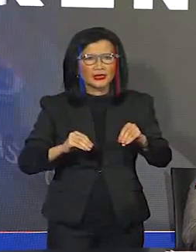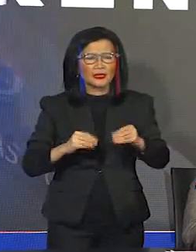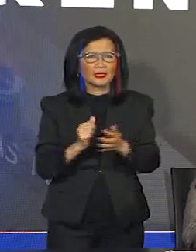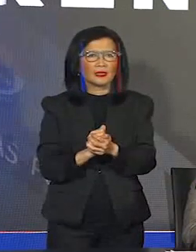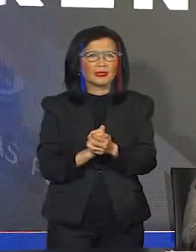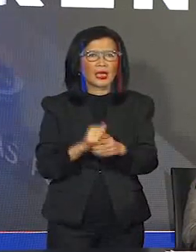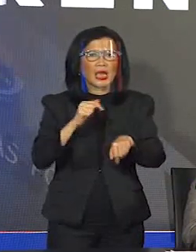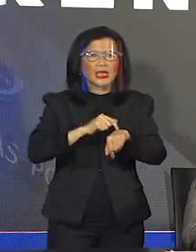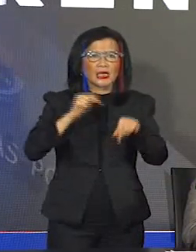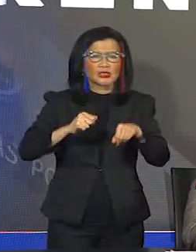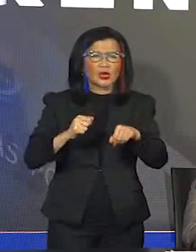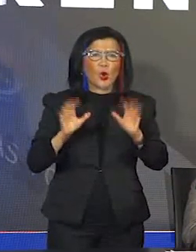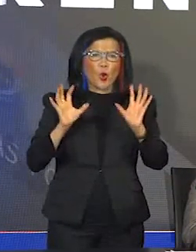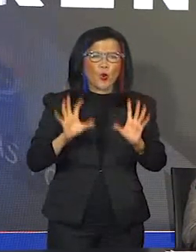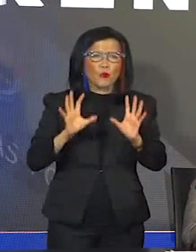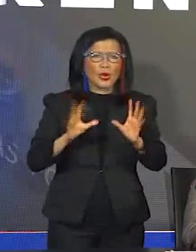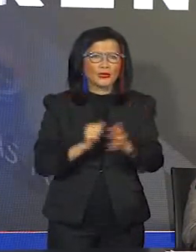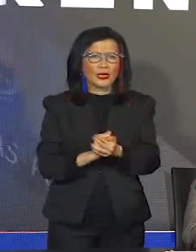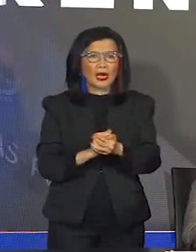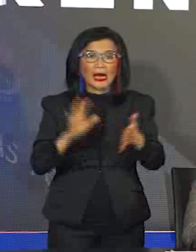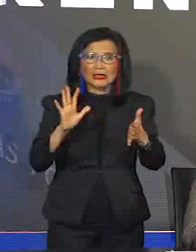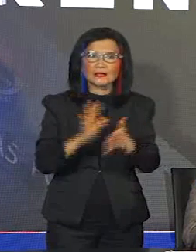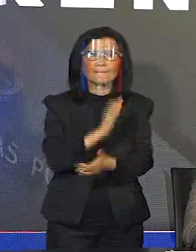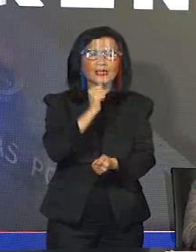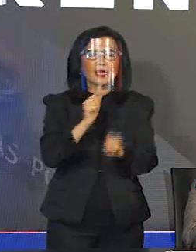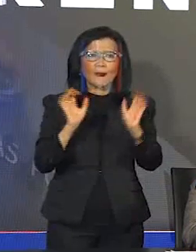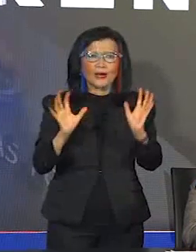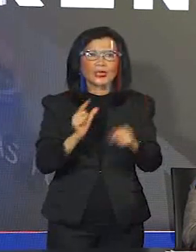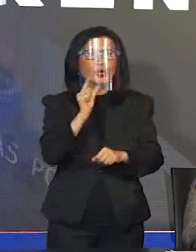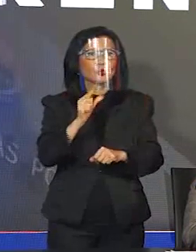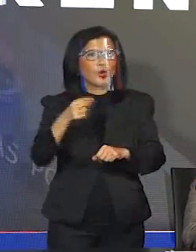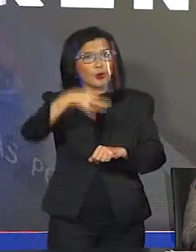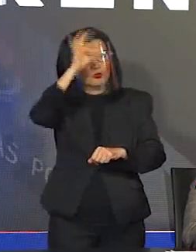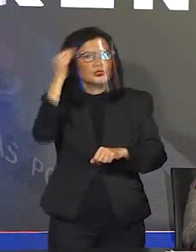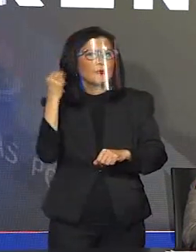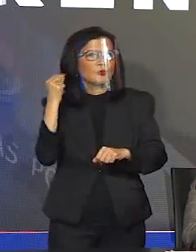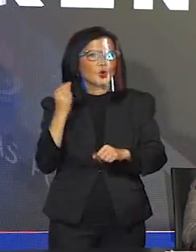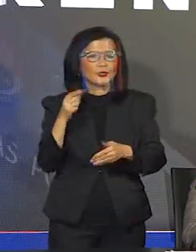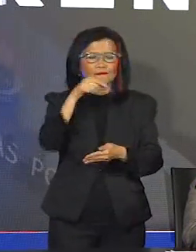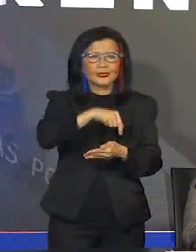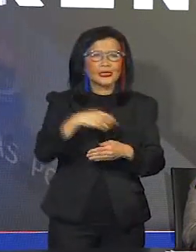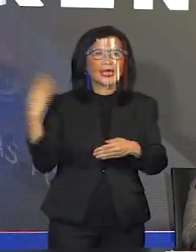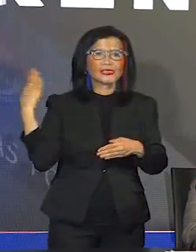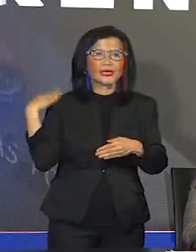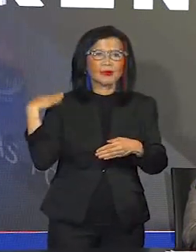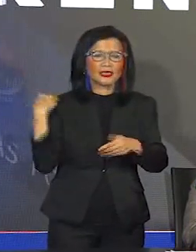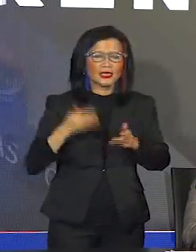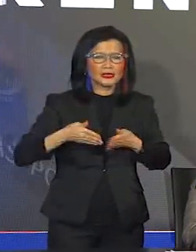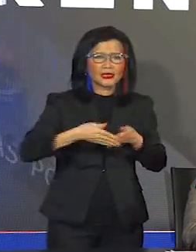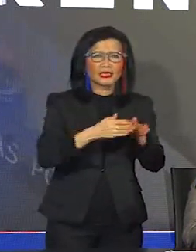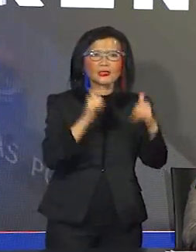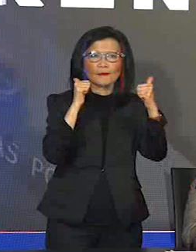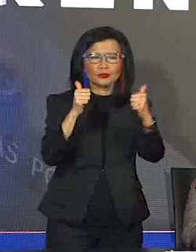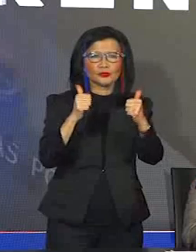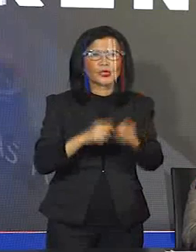semakin banyak memberikan kesempatan bagi polwan untuk menempati jabatan strategis yang